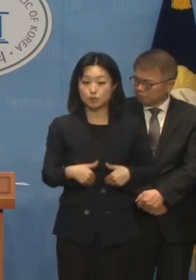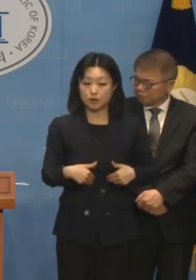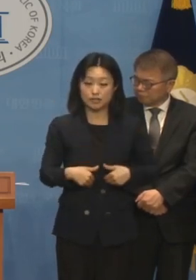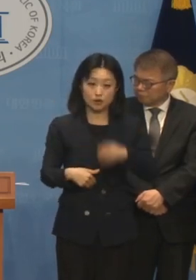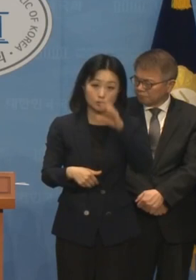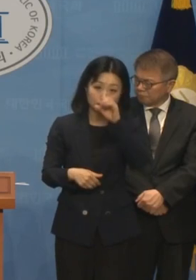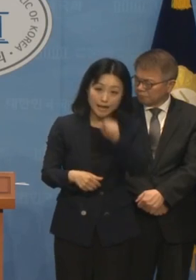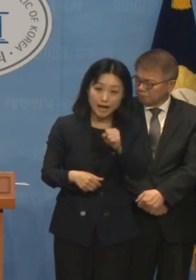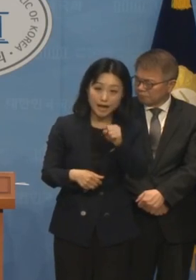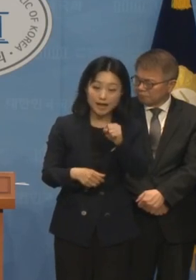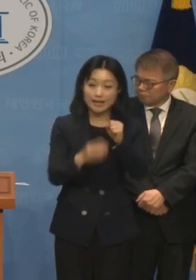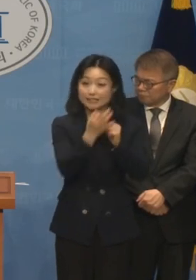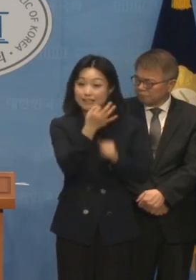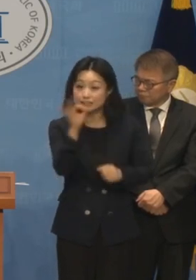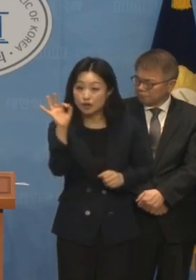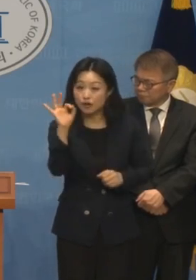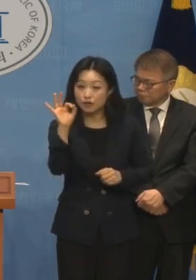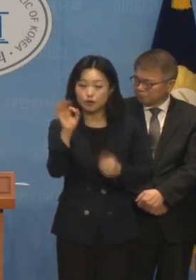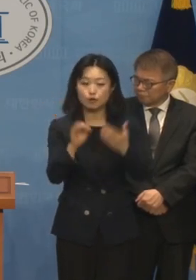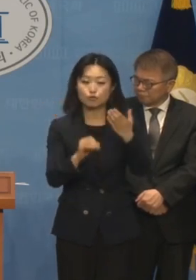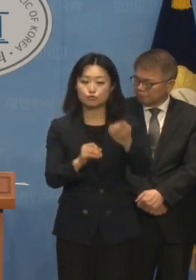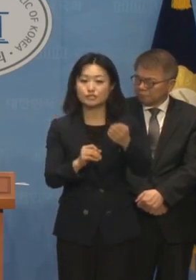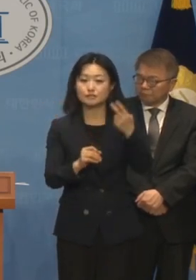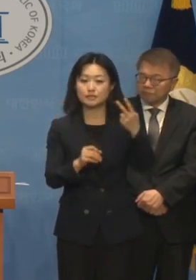좋다. 찬성이